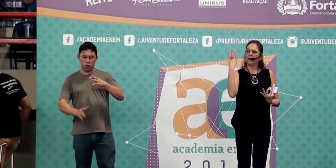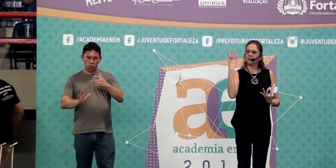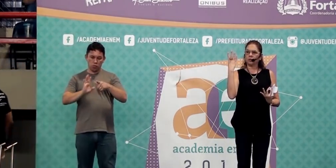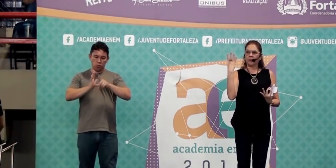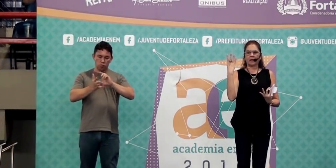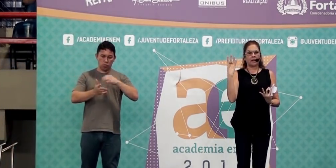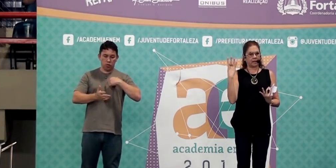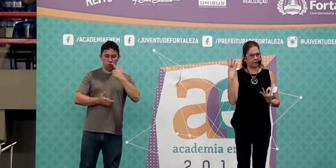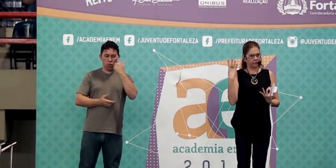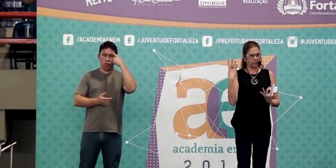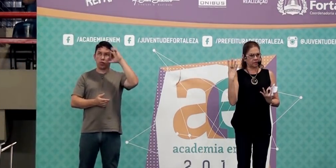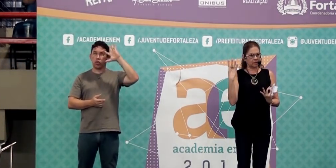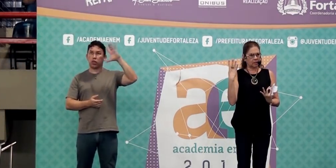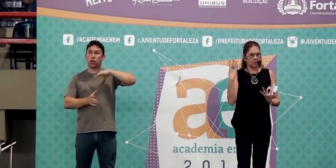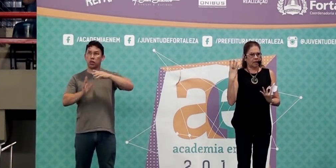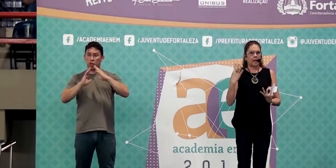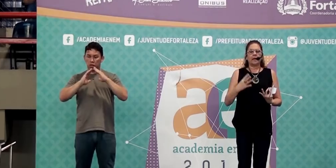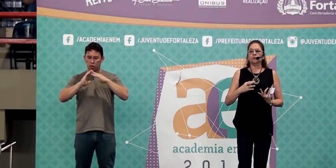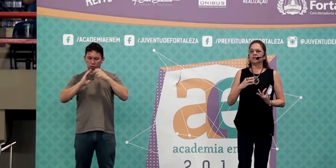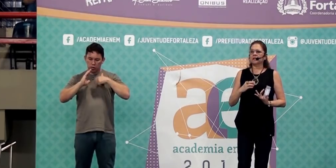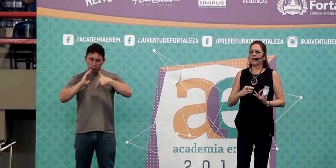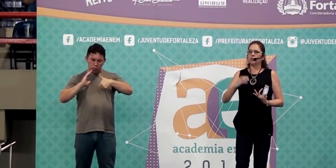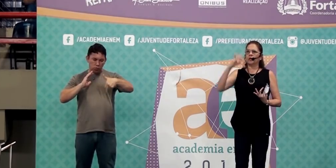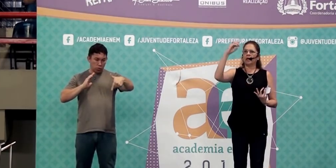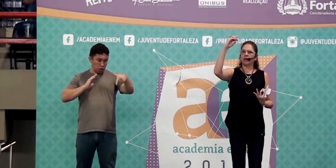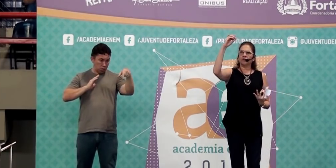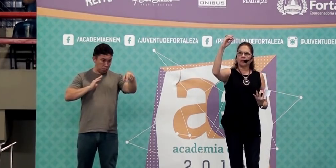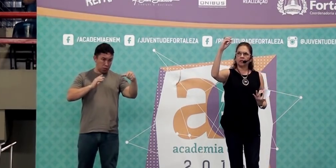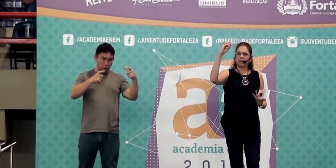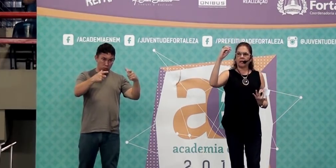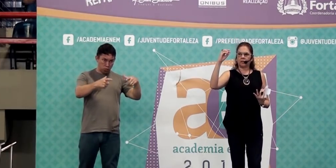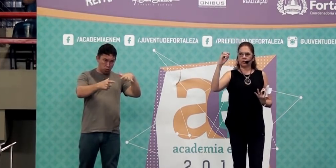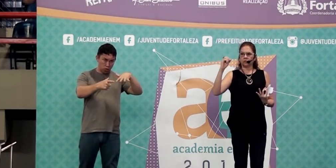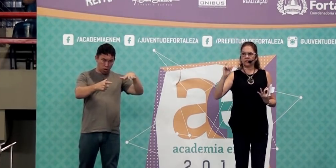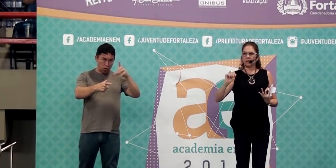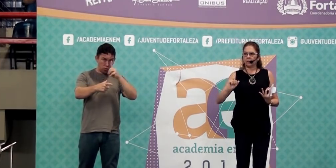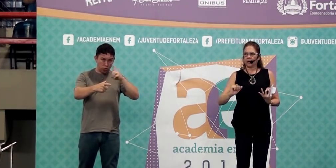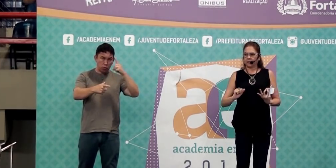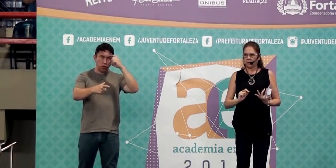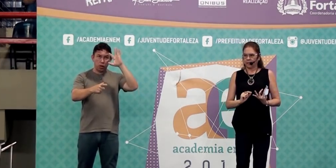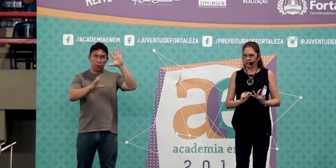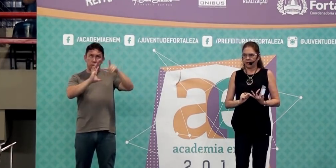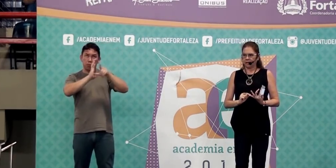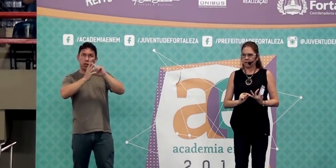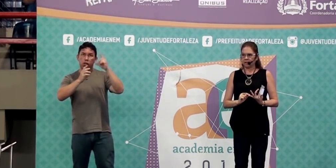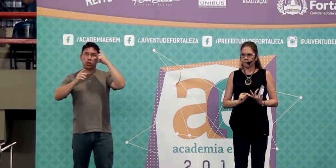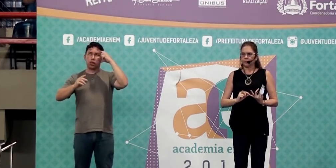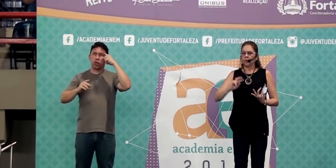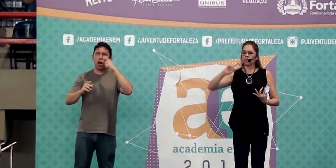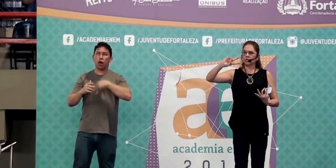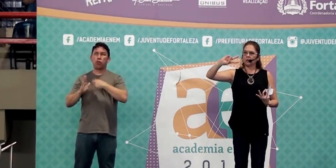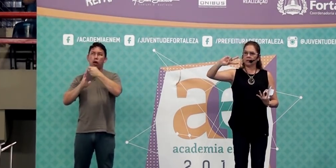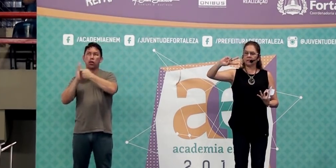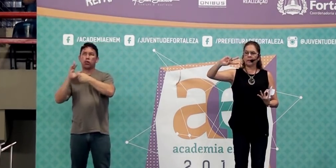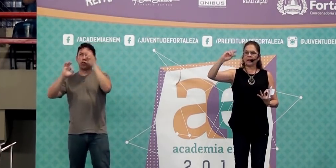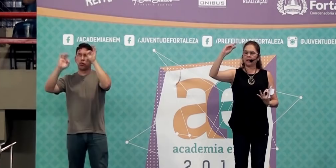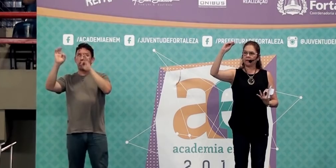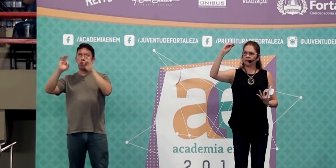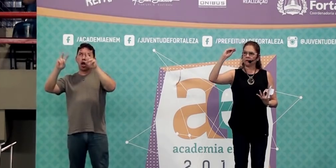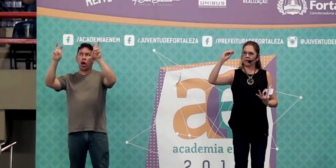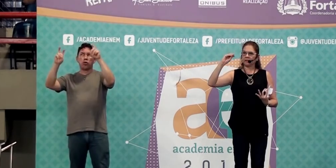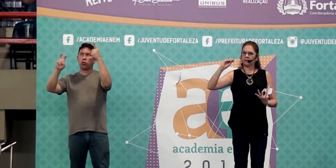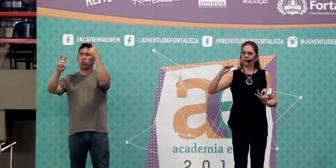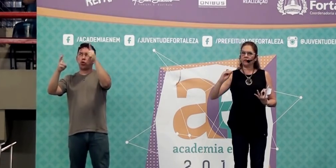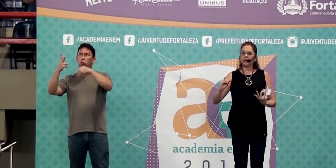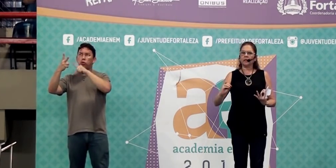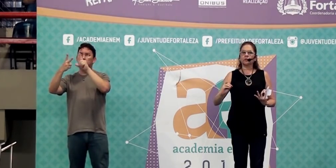ter 4 parágrafos. Eu sei o que é que eu vou botar na introdução, que é tema tese. Os 2